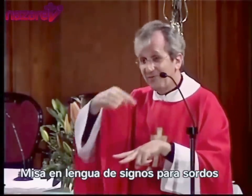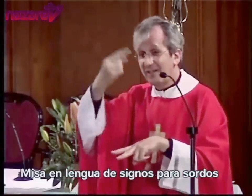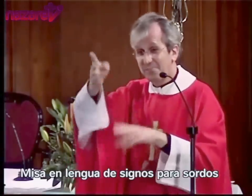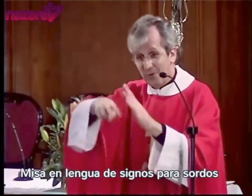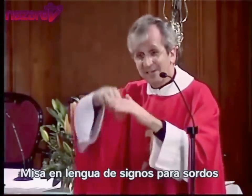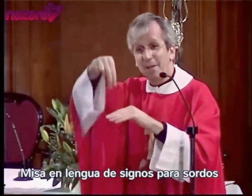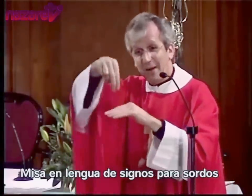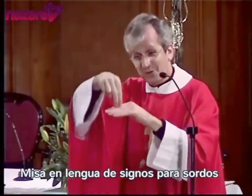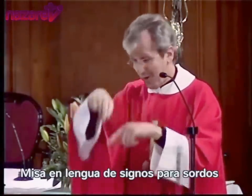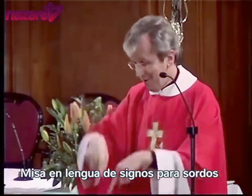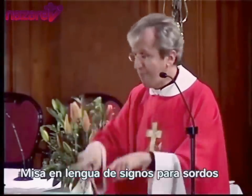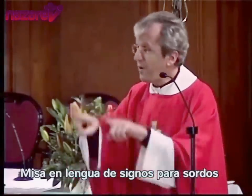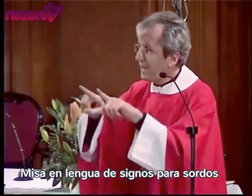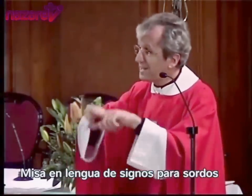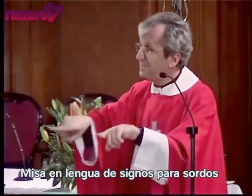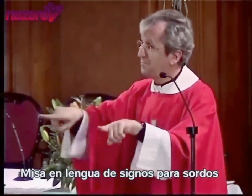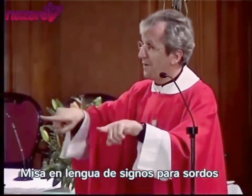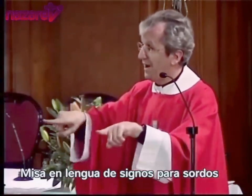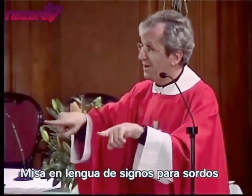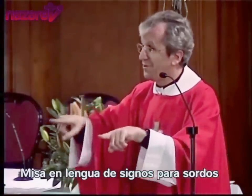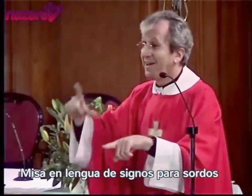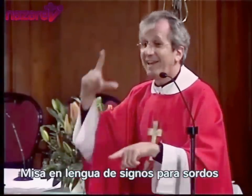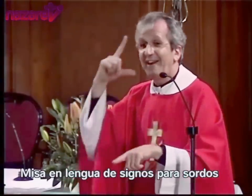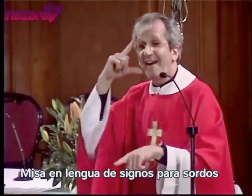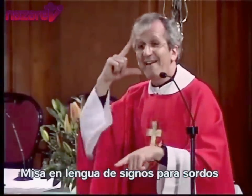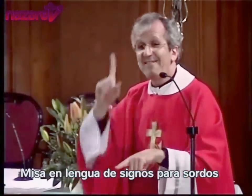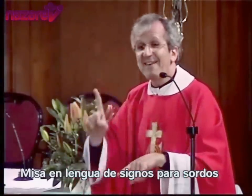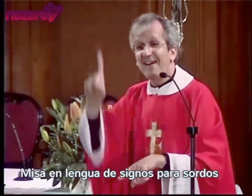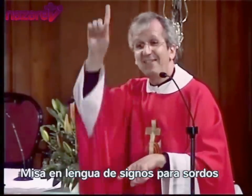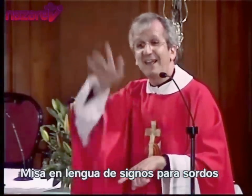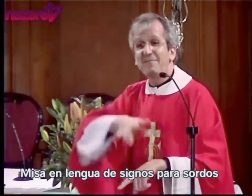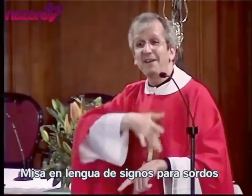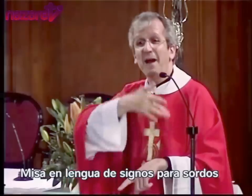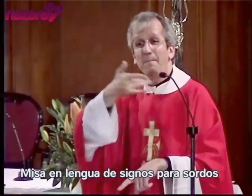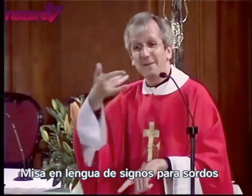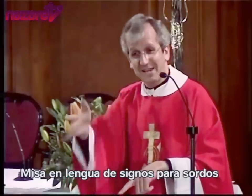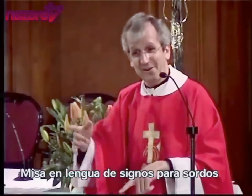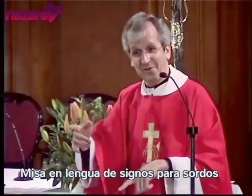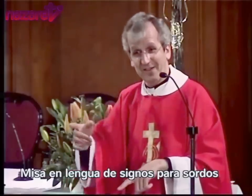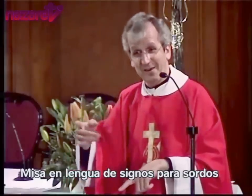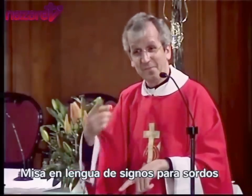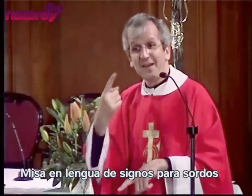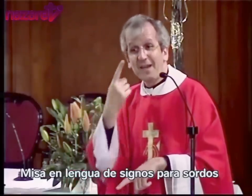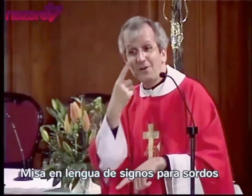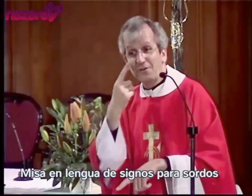domingo después de Pascua, fue este mismo Evangelio, que era el día de la Divina Misericordia. Y nos